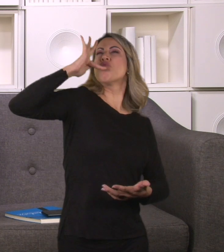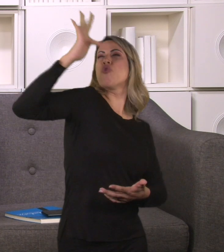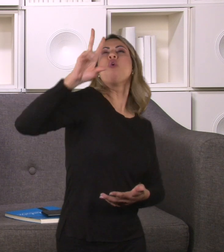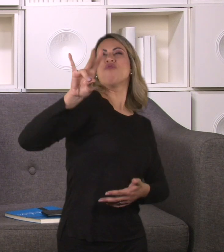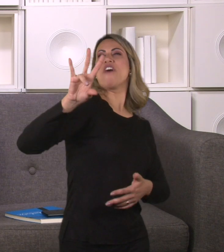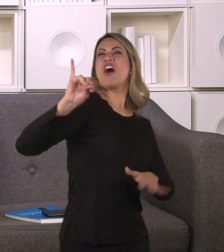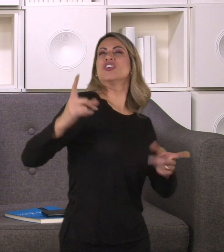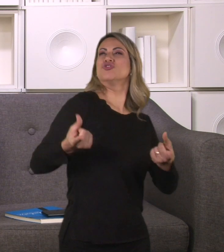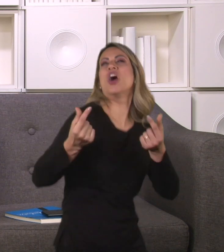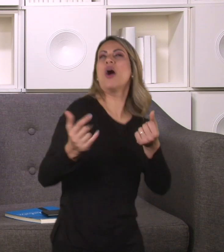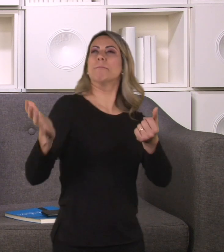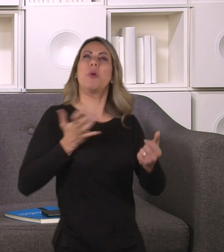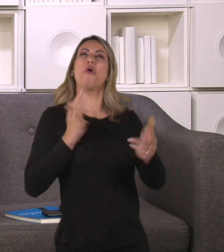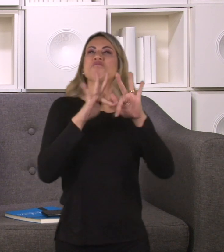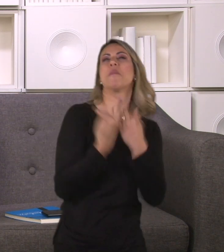tem nada que você possa fazer.